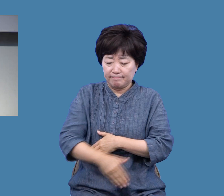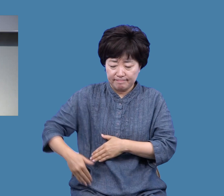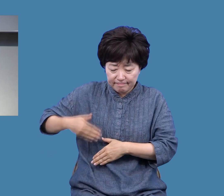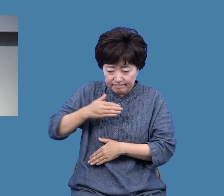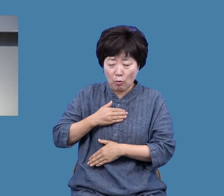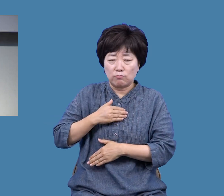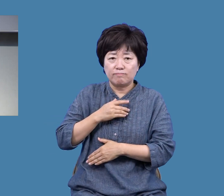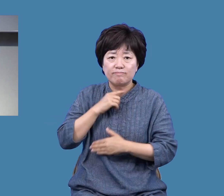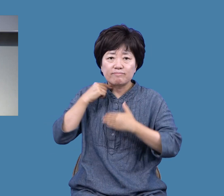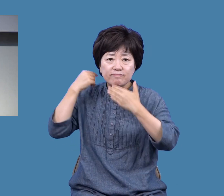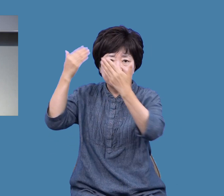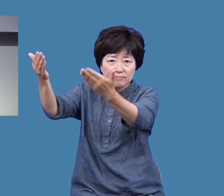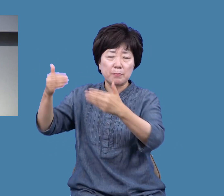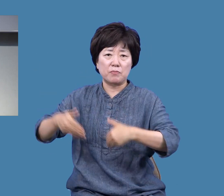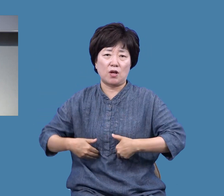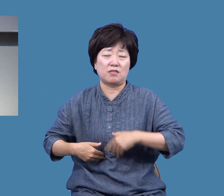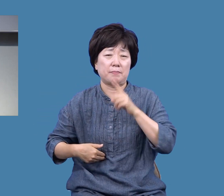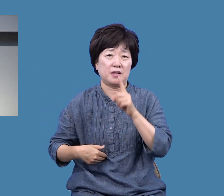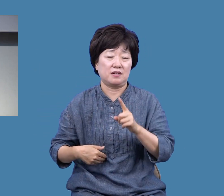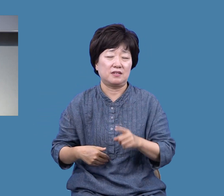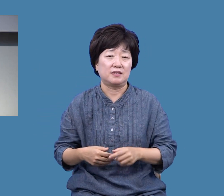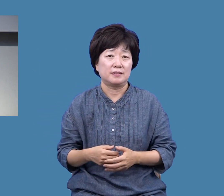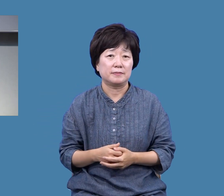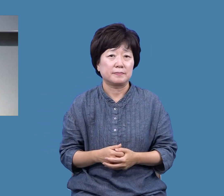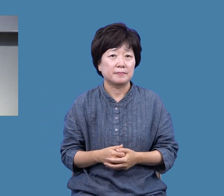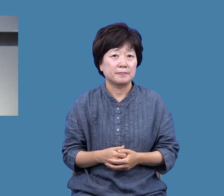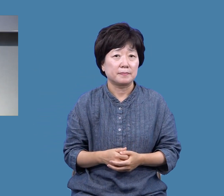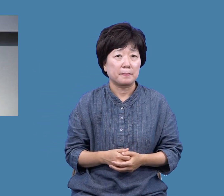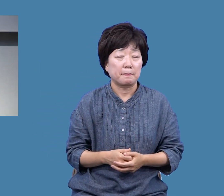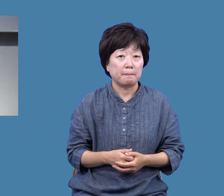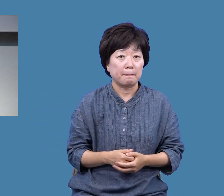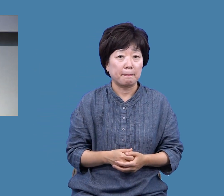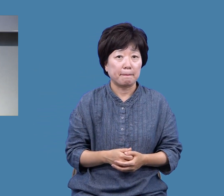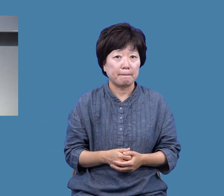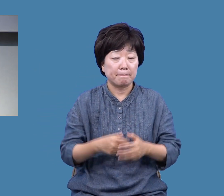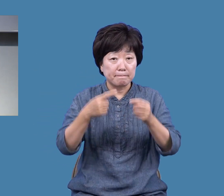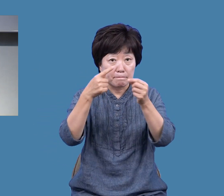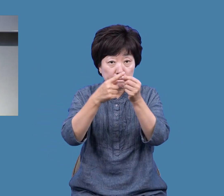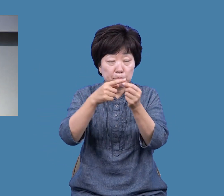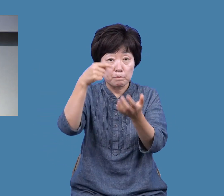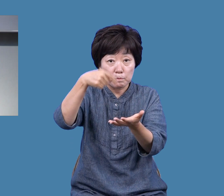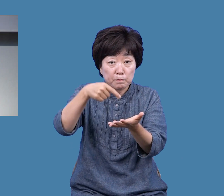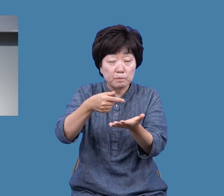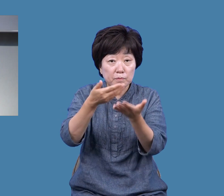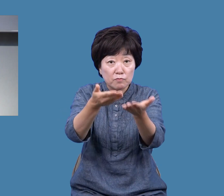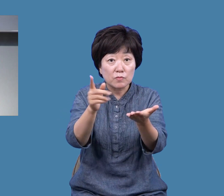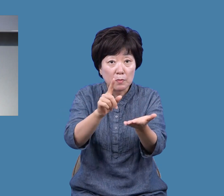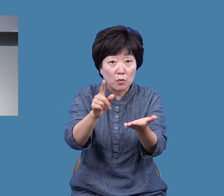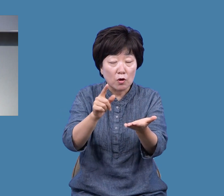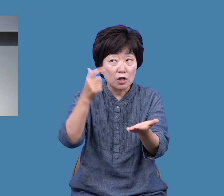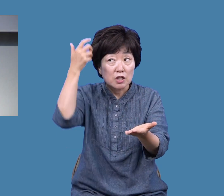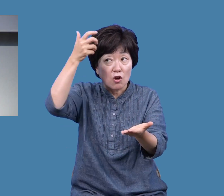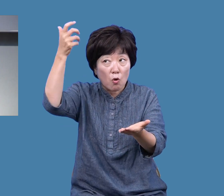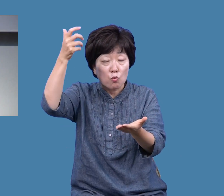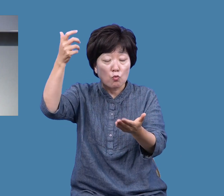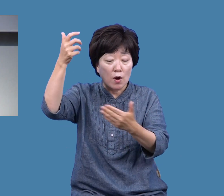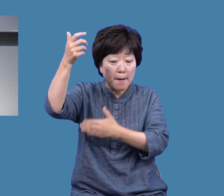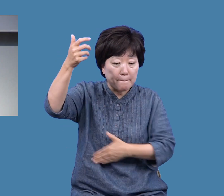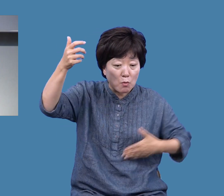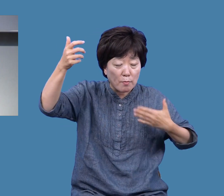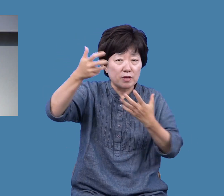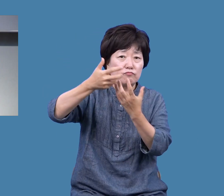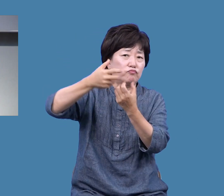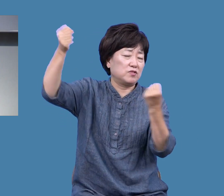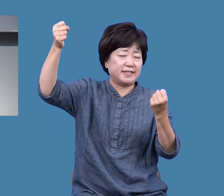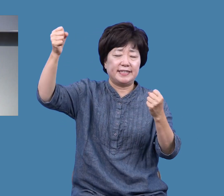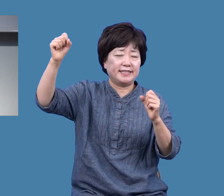거라는 거예요. 자, 그래서 약간 여기서 첫 번째 가르침은 뭐냐면 영하고 혼이 분리되어 있지 않다는